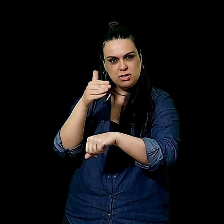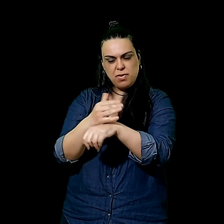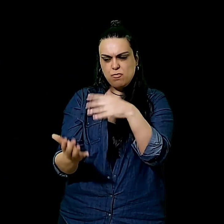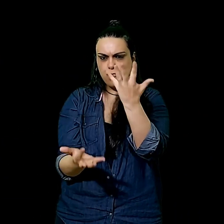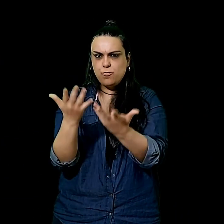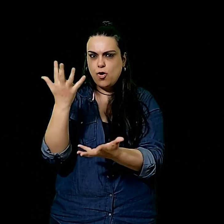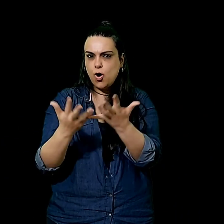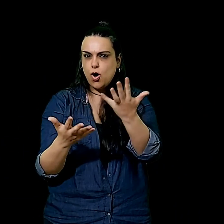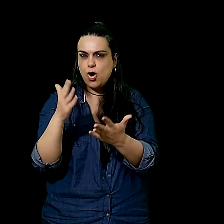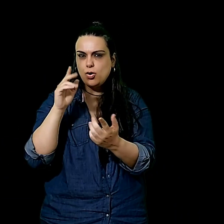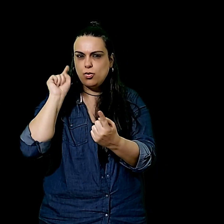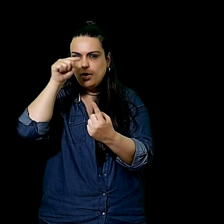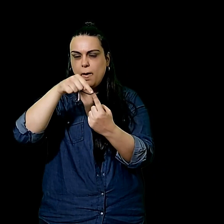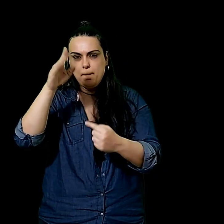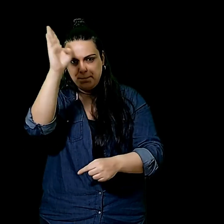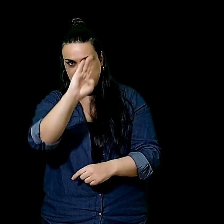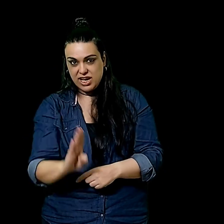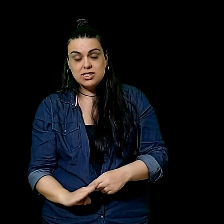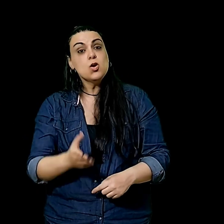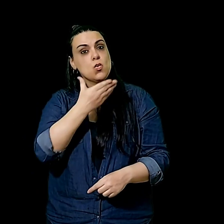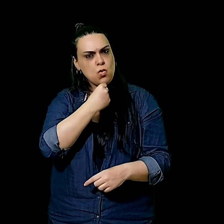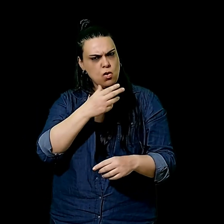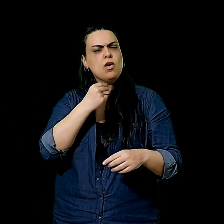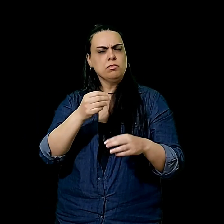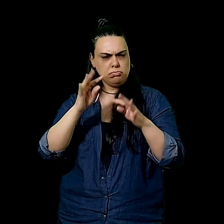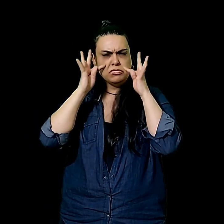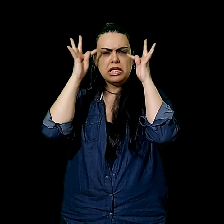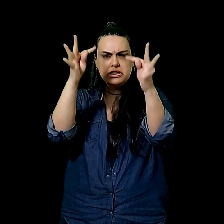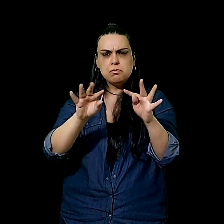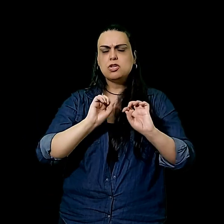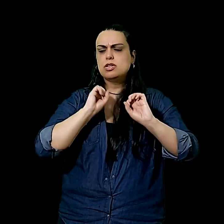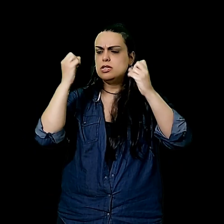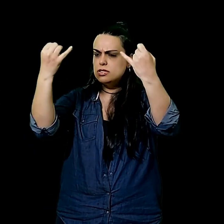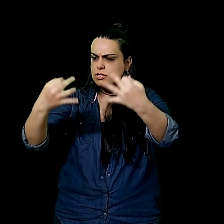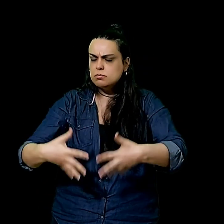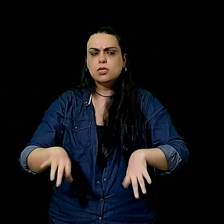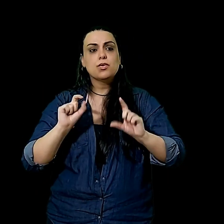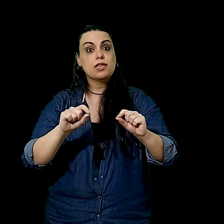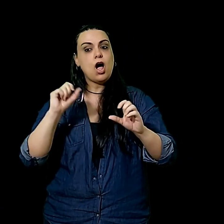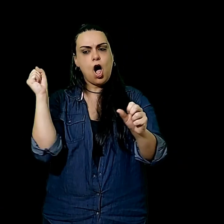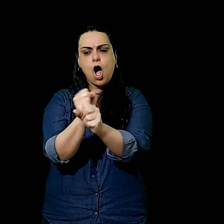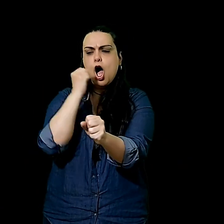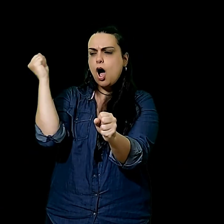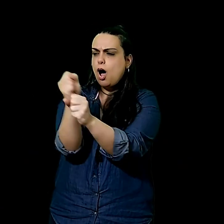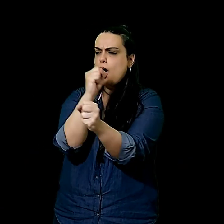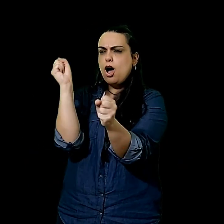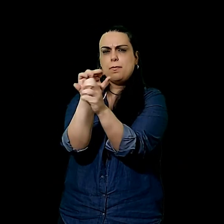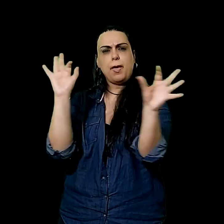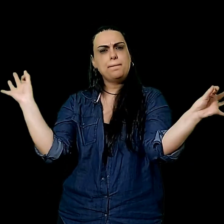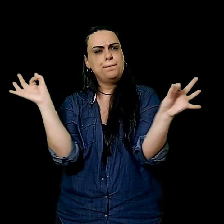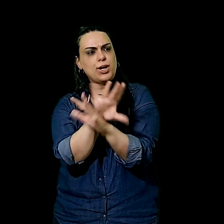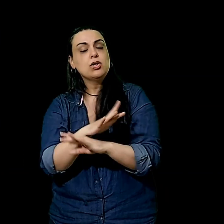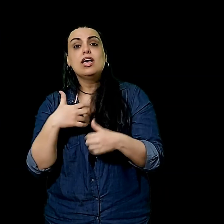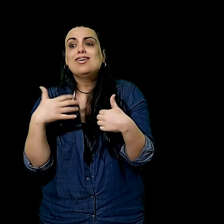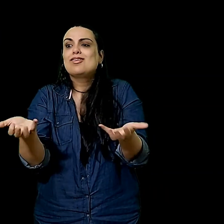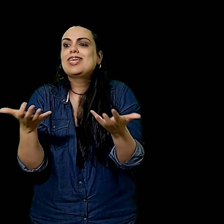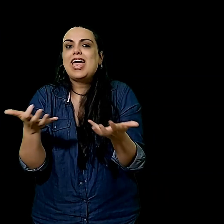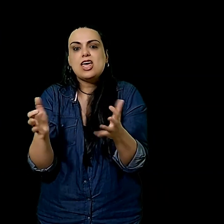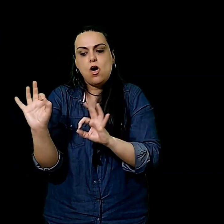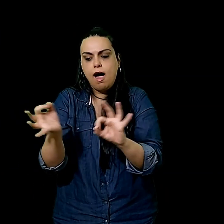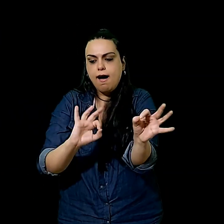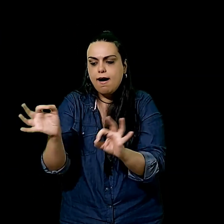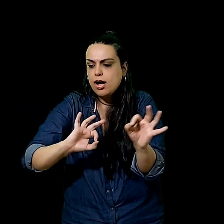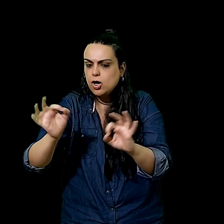Brasil, ele ministrava que agora, depois da obra estar concluída e tudo está pronto, ele queria ampliar algumas coisas dentro